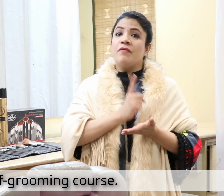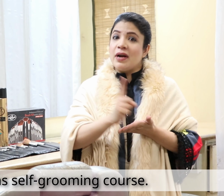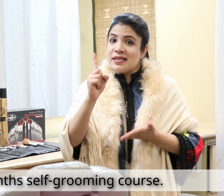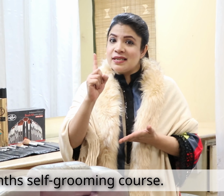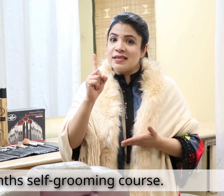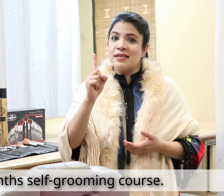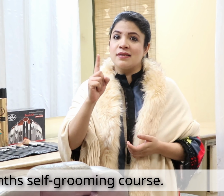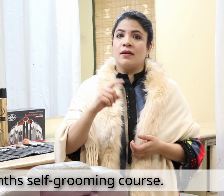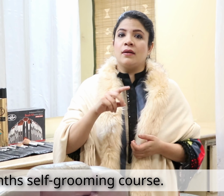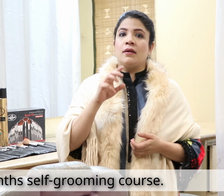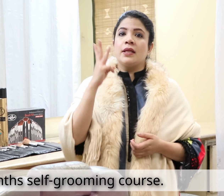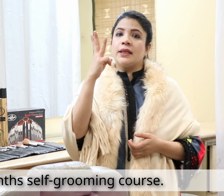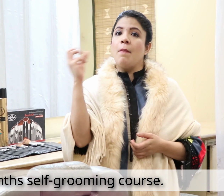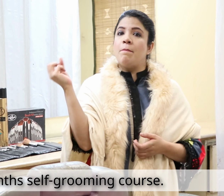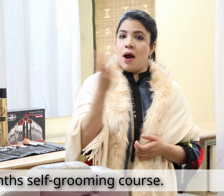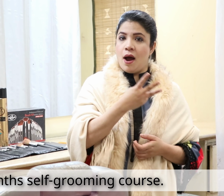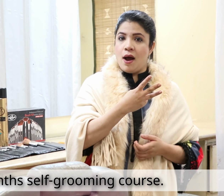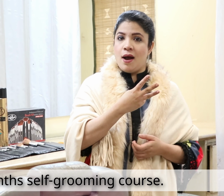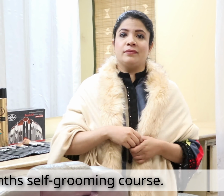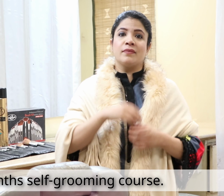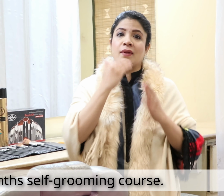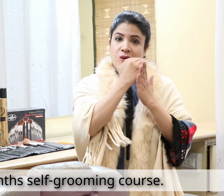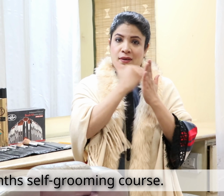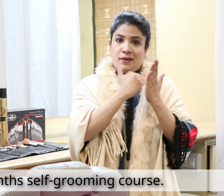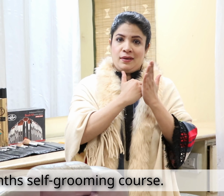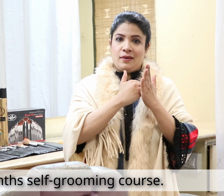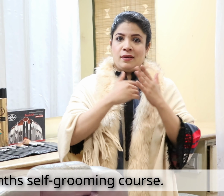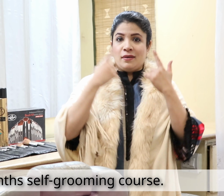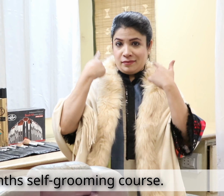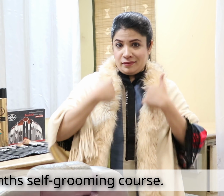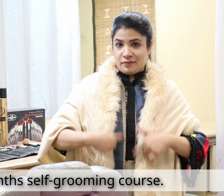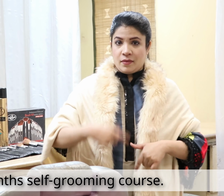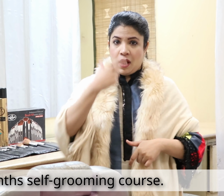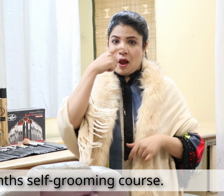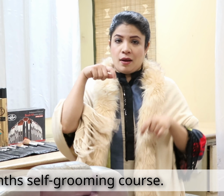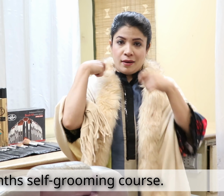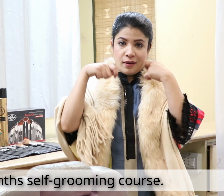पहला कोर्स 3 माह का सेल्फ ग्रूमिंग का कोर्स है।